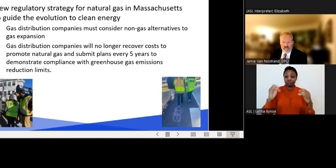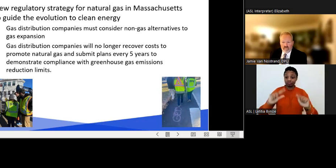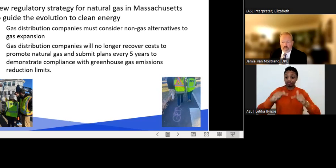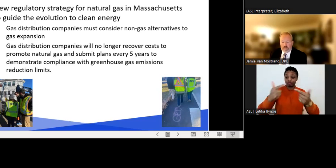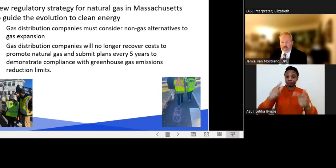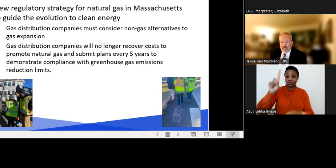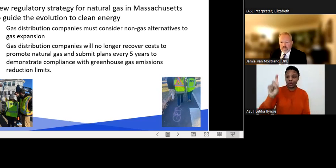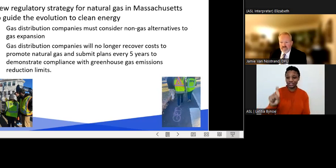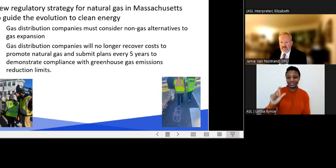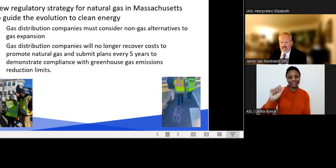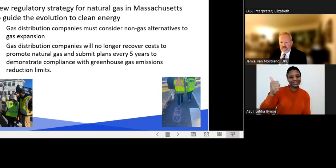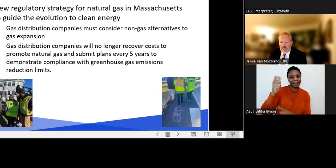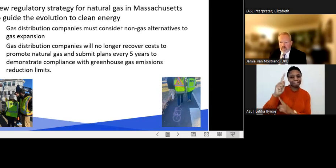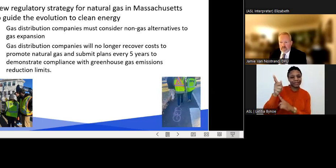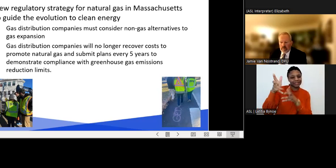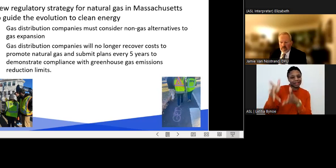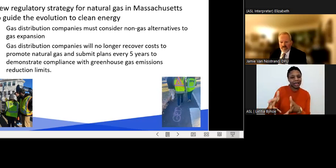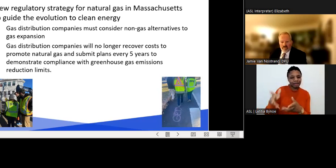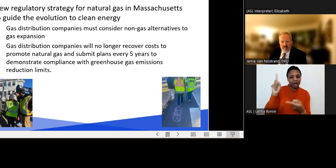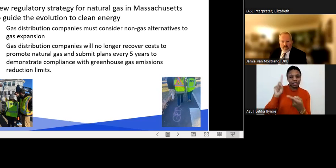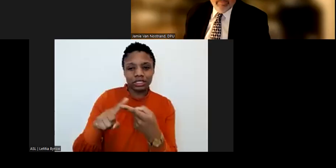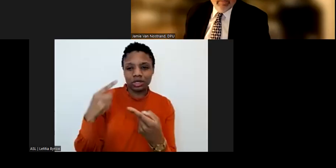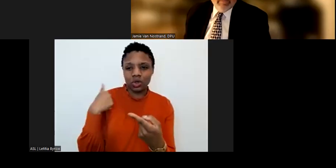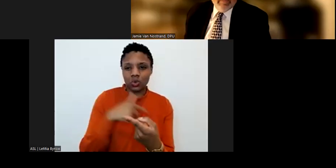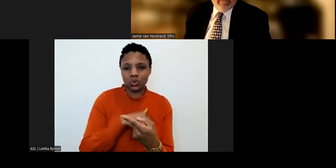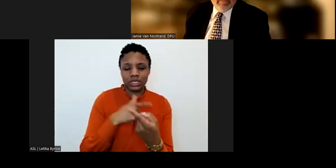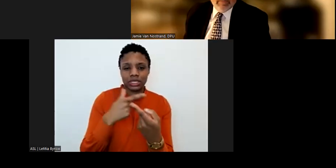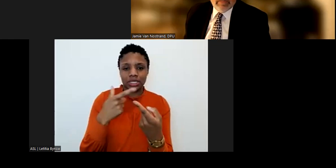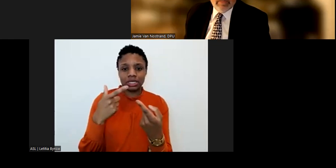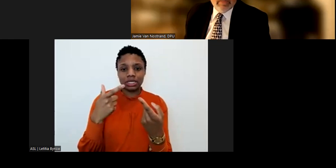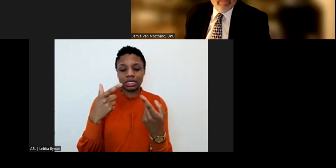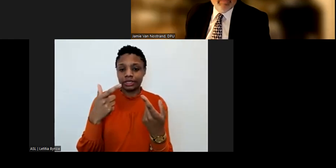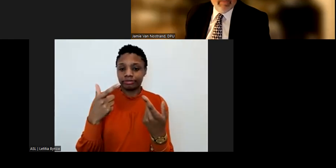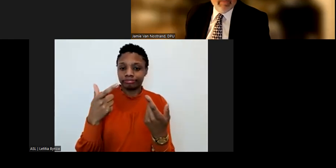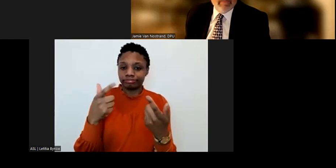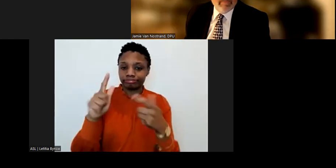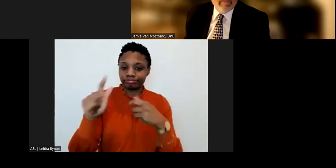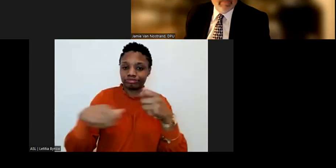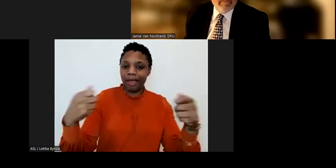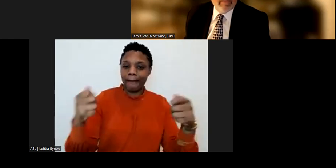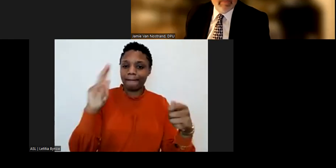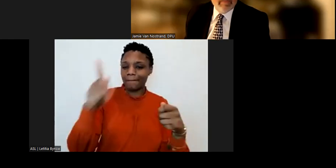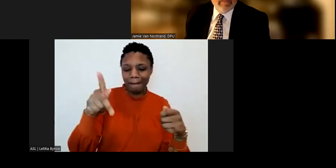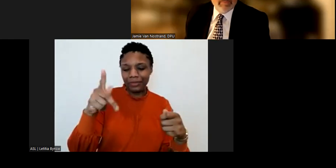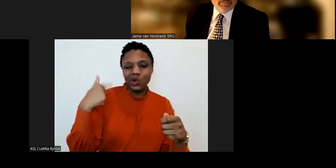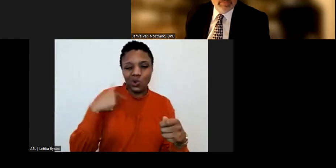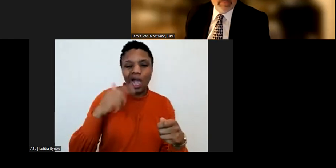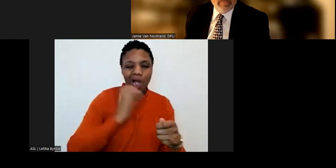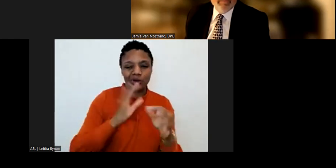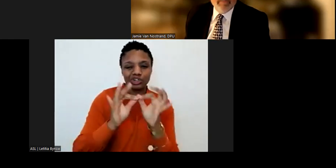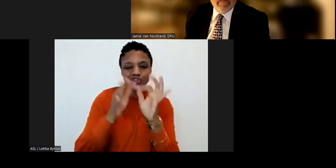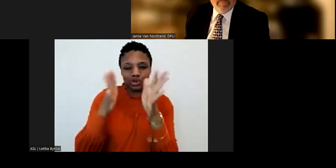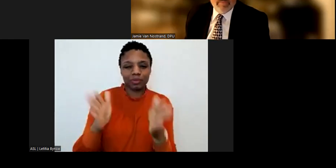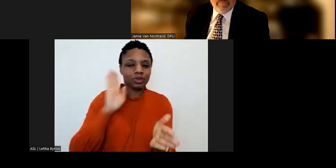comisario ruben tenemos alrededor de 10 minutos